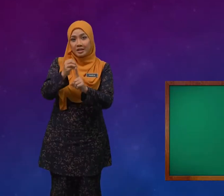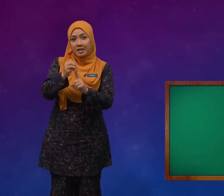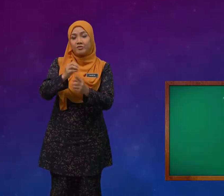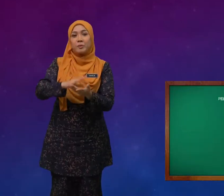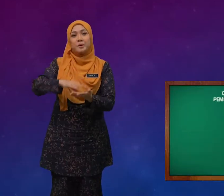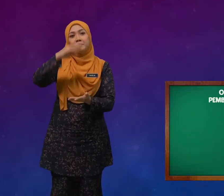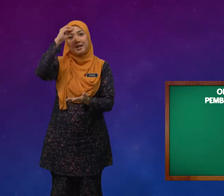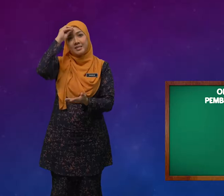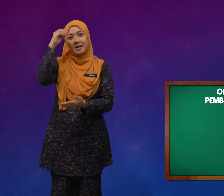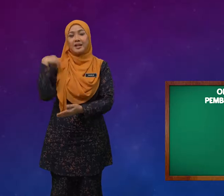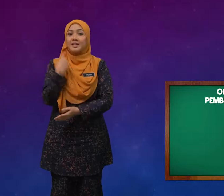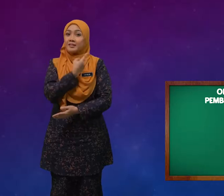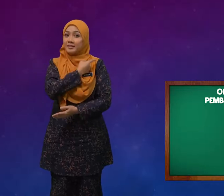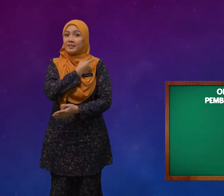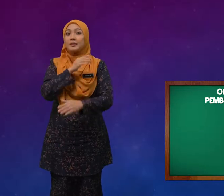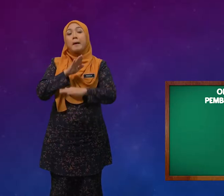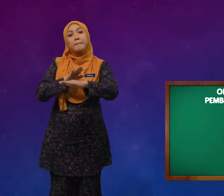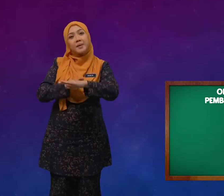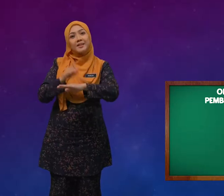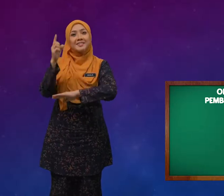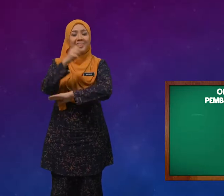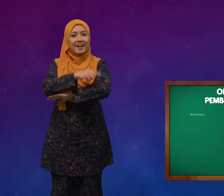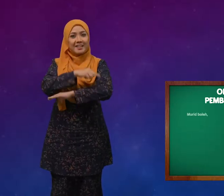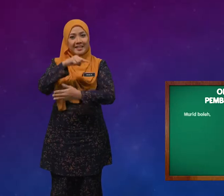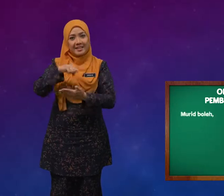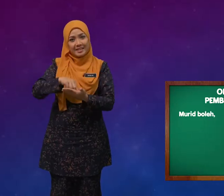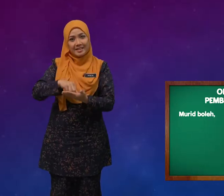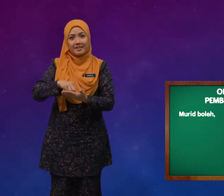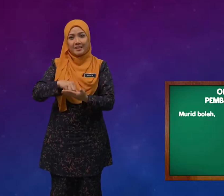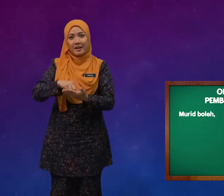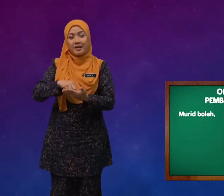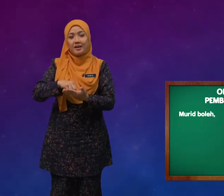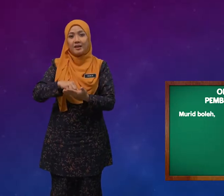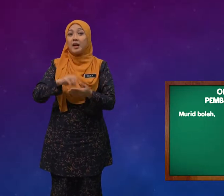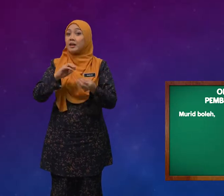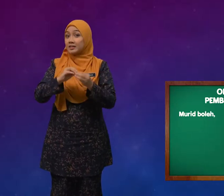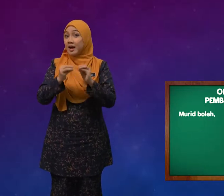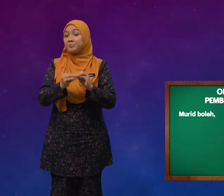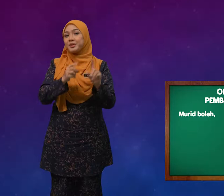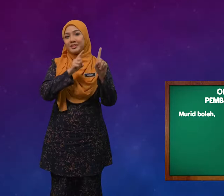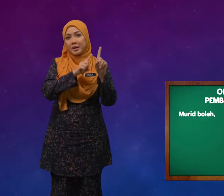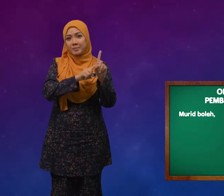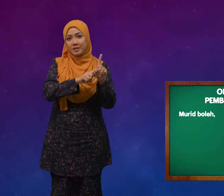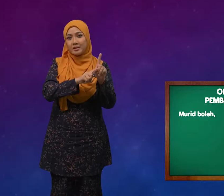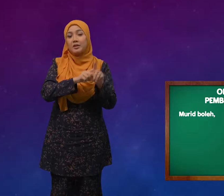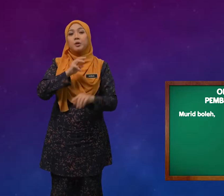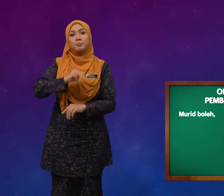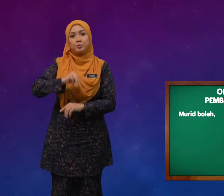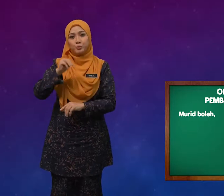Objektif pembelajaran kita pada hari ini ialah, yang pertama,